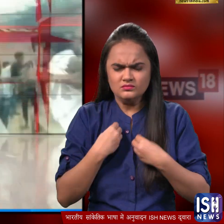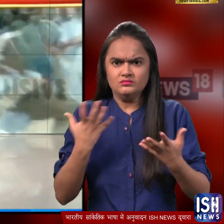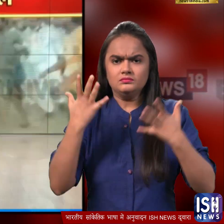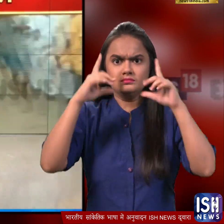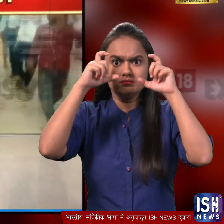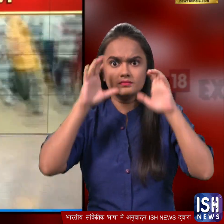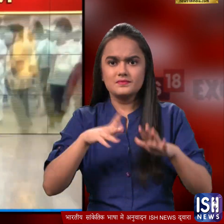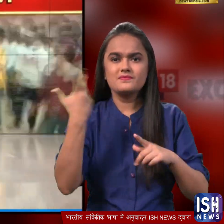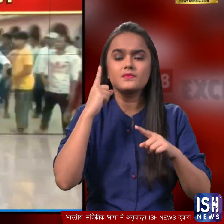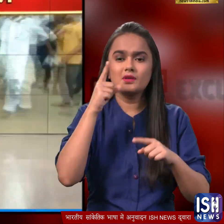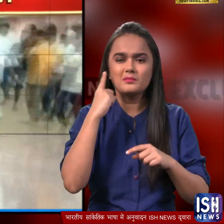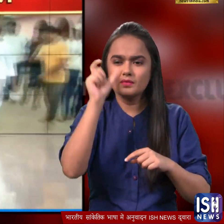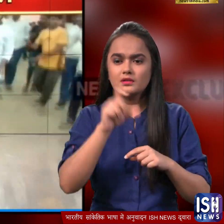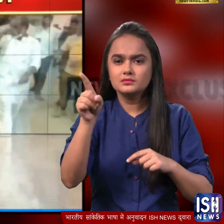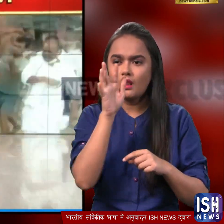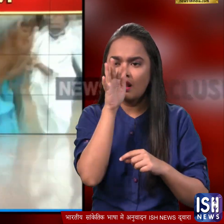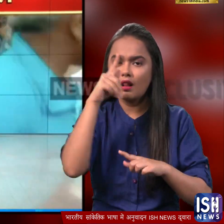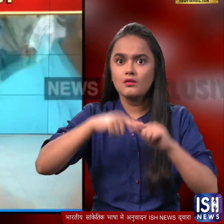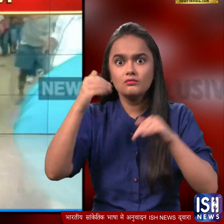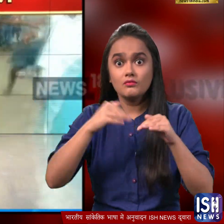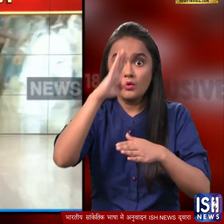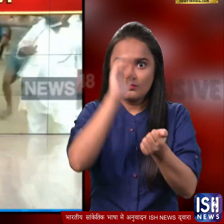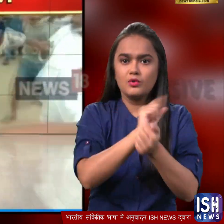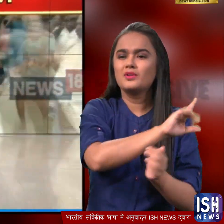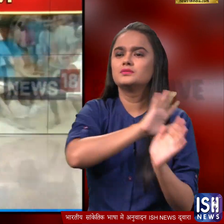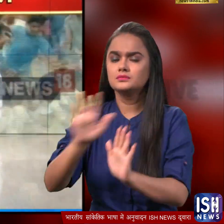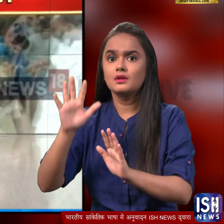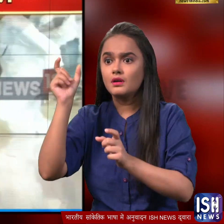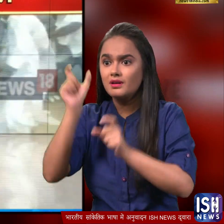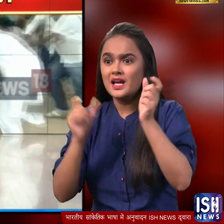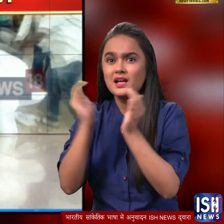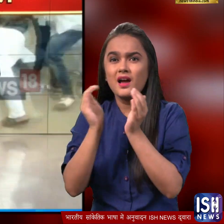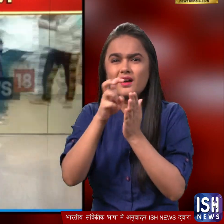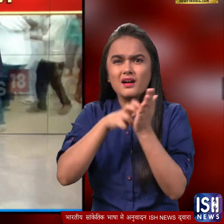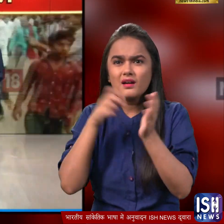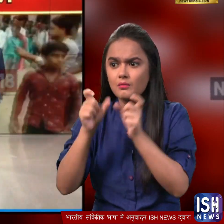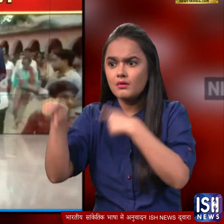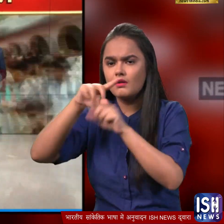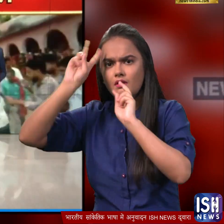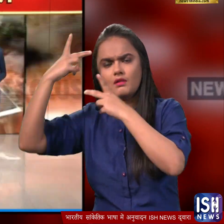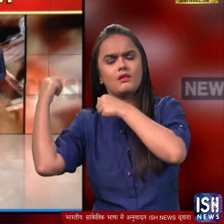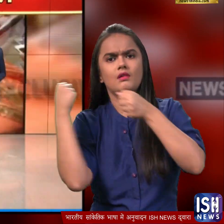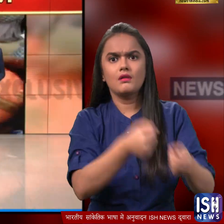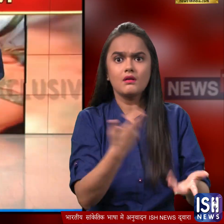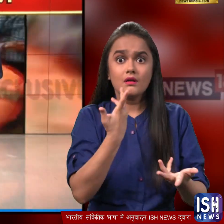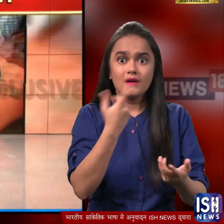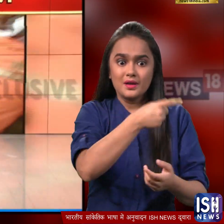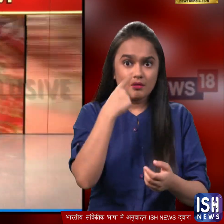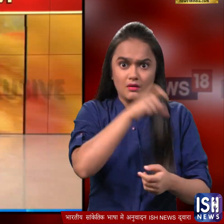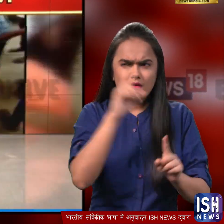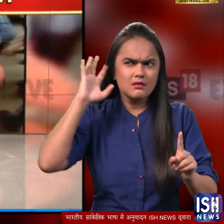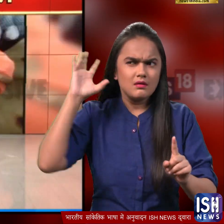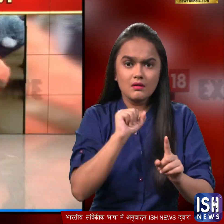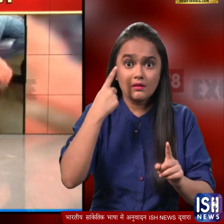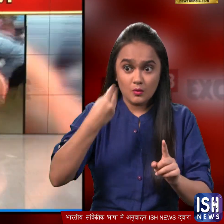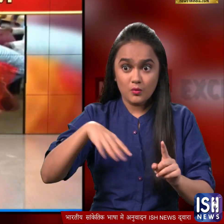वहां पंचायत चुनाव में फर्जी वोटिंग के शक में रोके जाने पर पुलिस और गांव वालों के बीच झड़प हो गई। बताया गया कि पुलिस को उस मतदान केंद्र पर एक